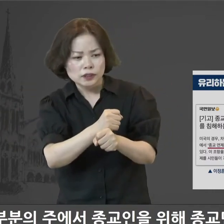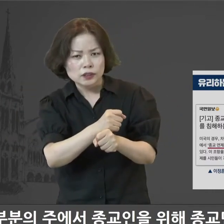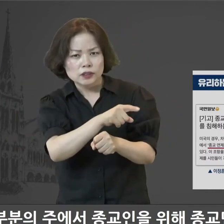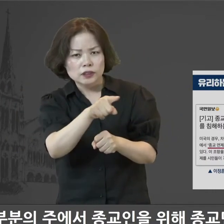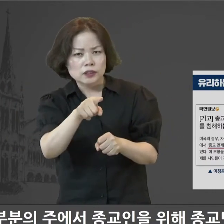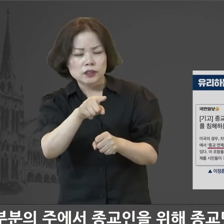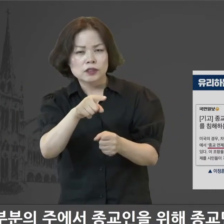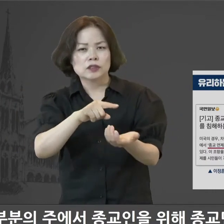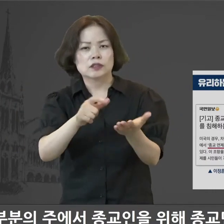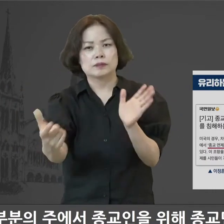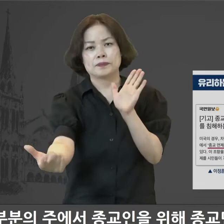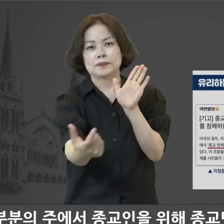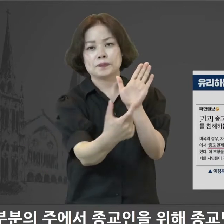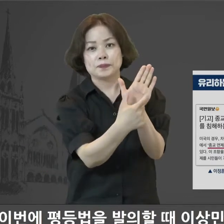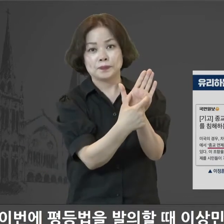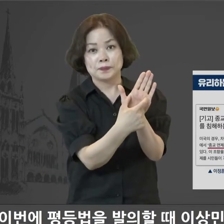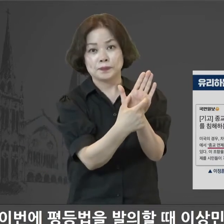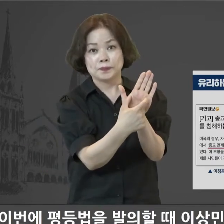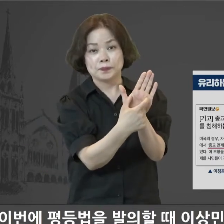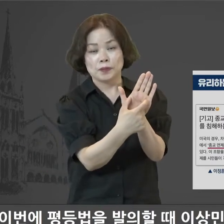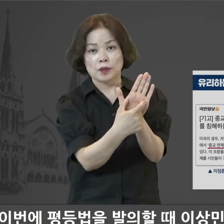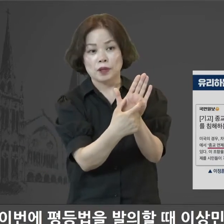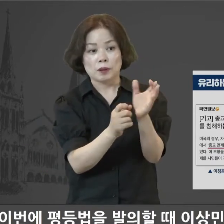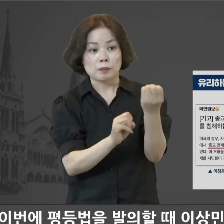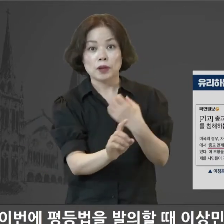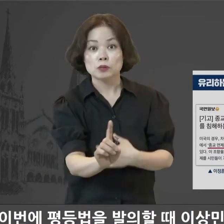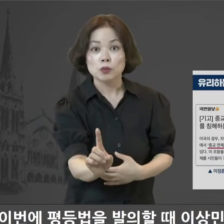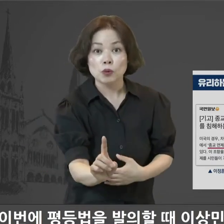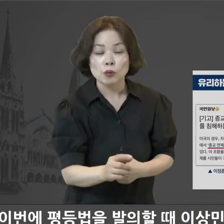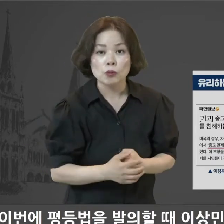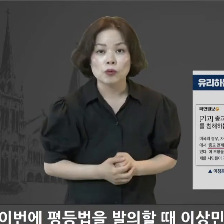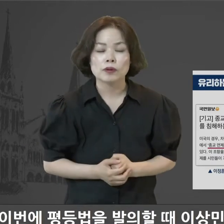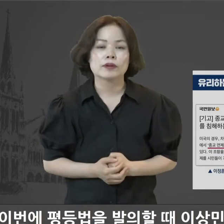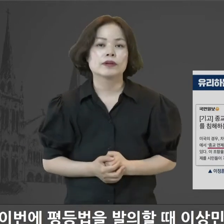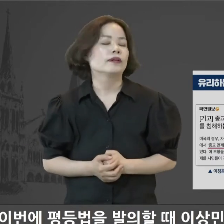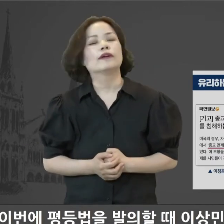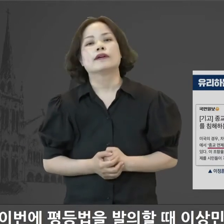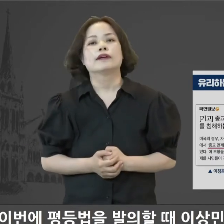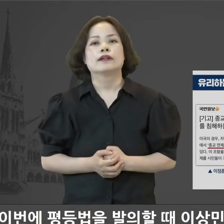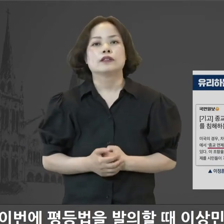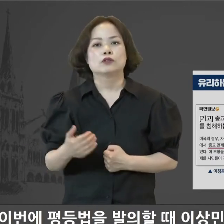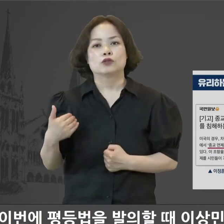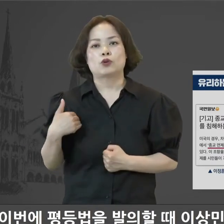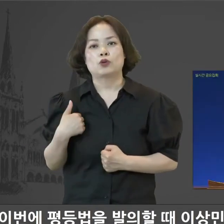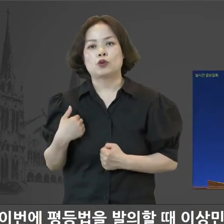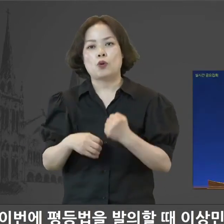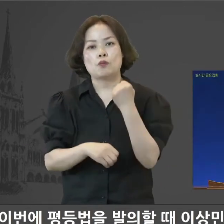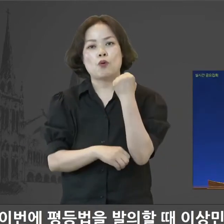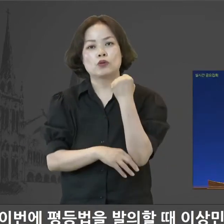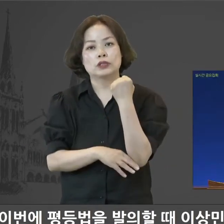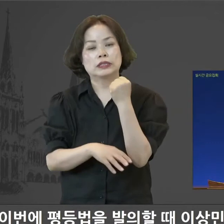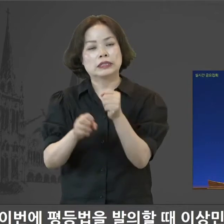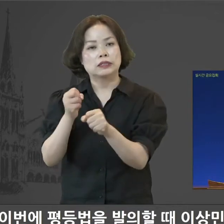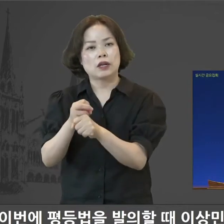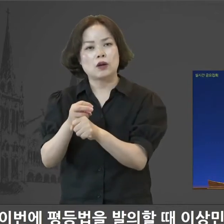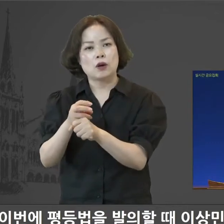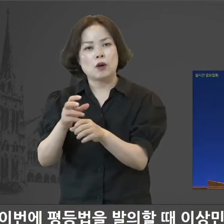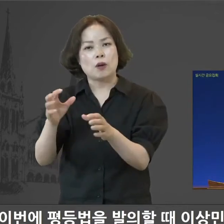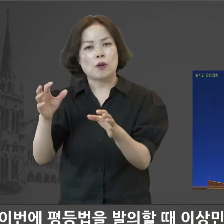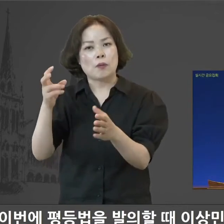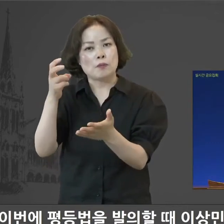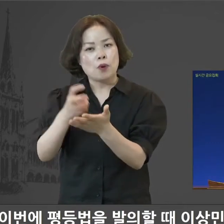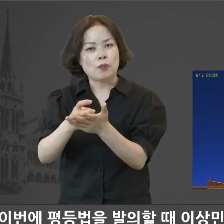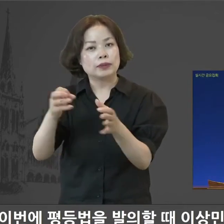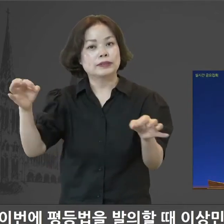거예요. 그런데 우리 반응이 어때요? 그러니까 저도 본질적으로 그 법을 폐기하면 좋다,